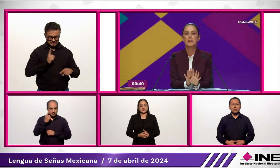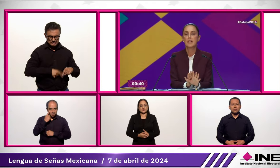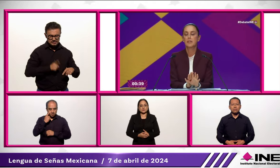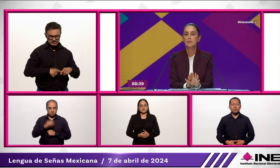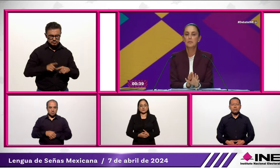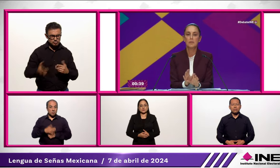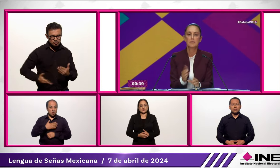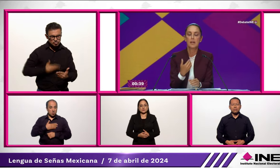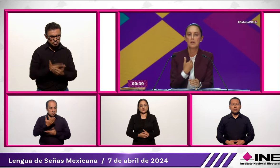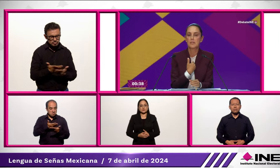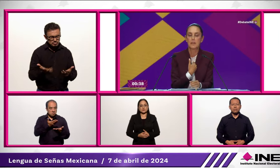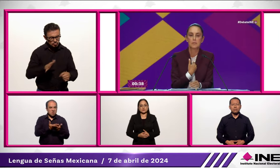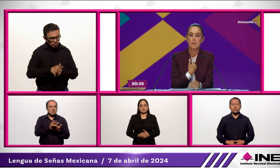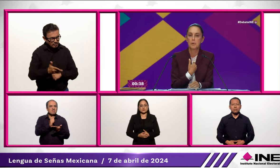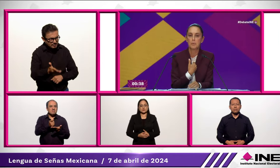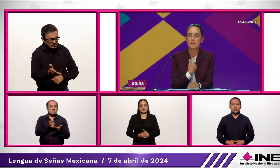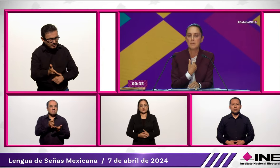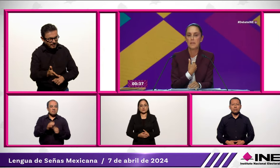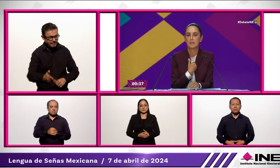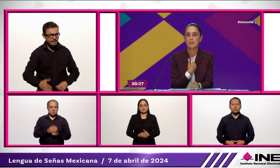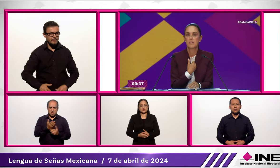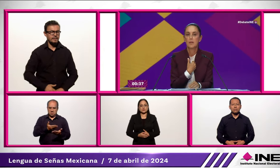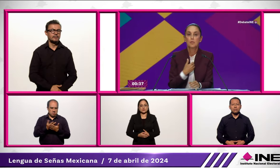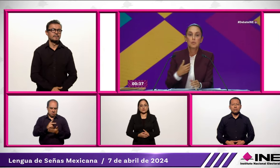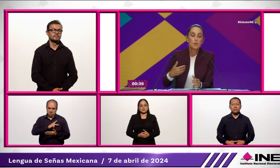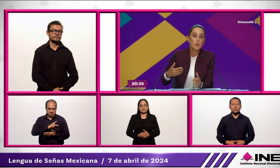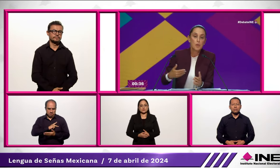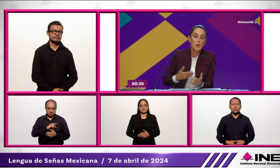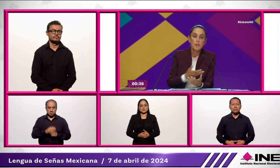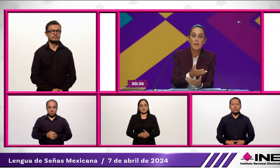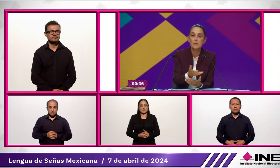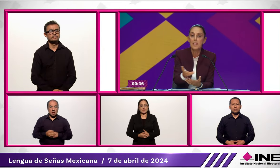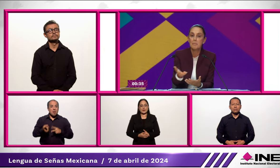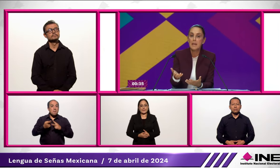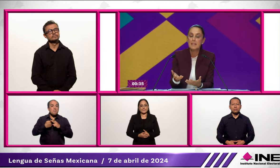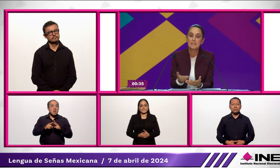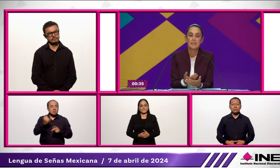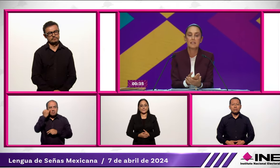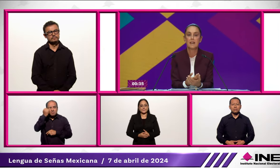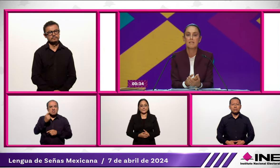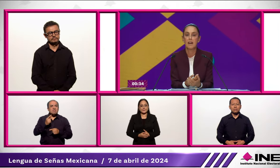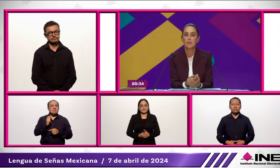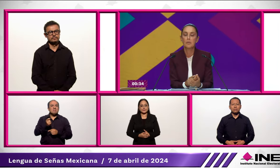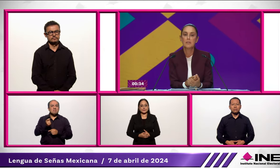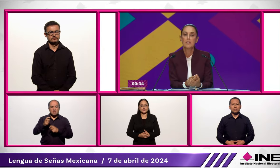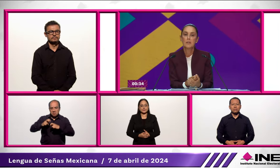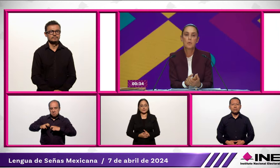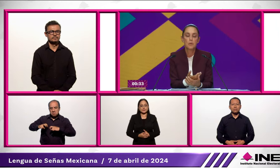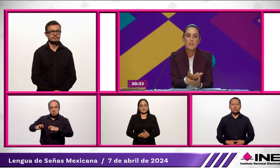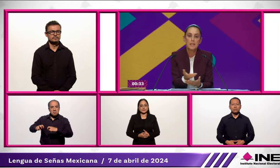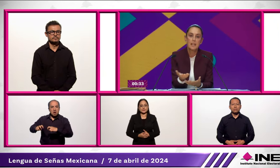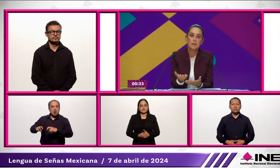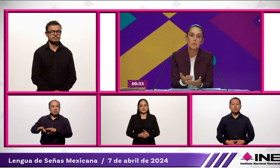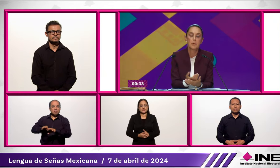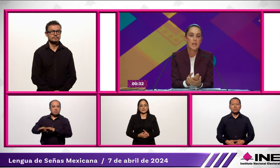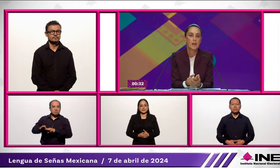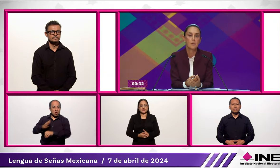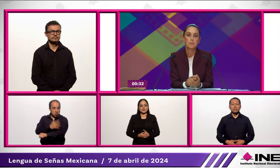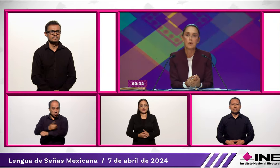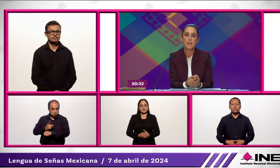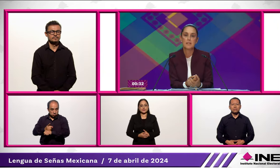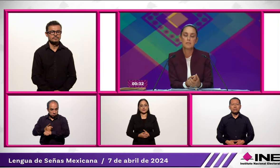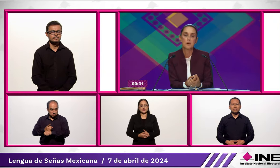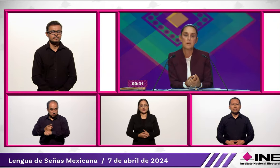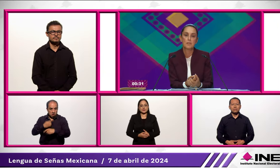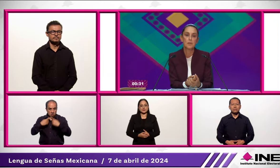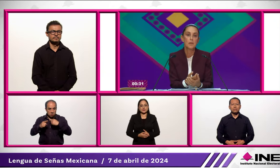yo estoy planteando no es algo que sea una propuesta mía. Surgió de una mesa de trabajo coordinada por